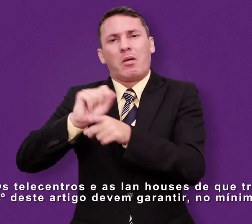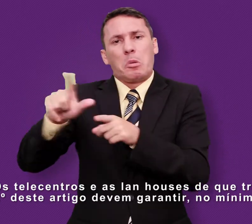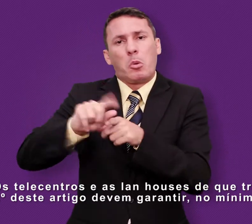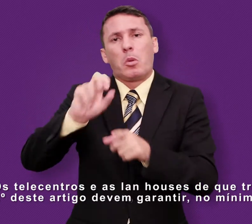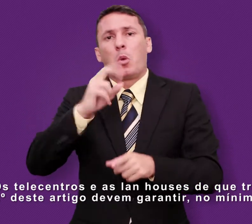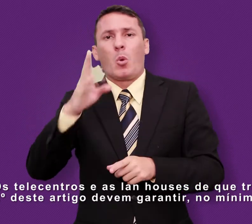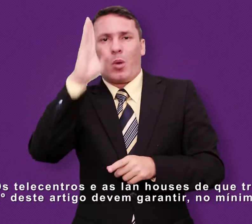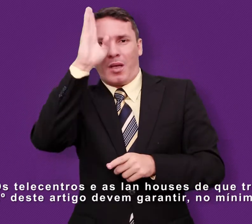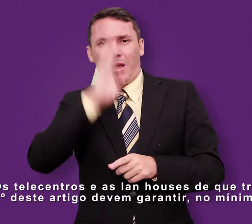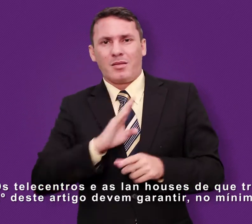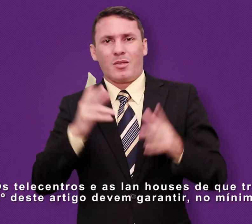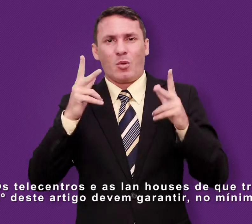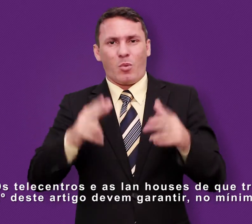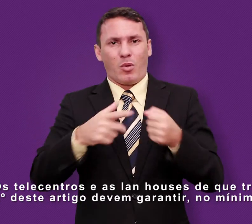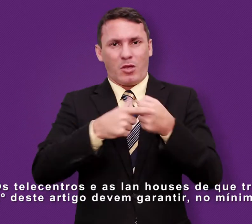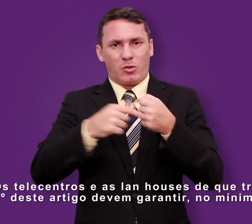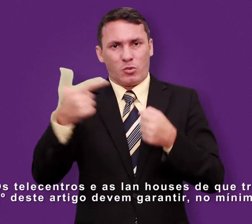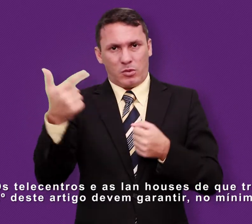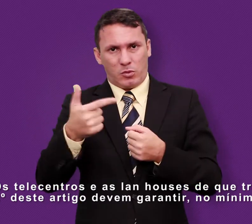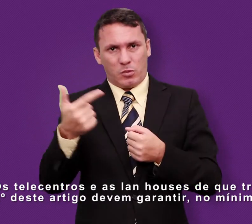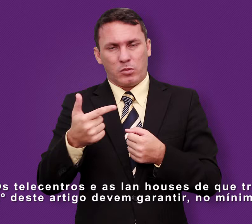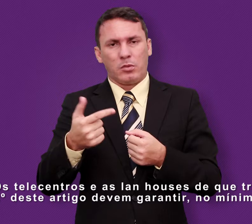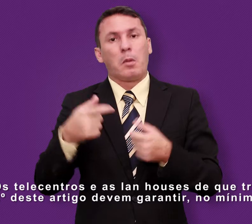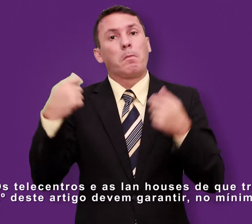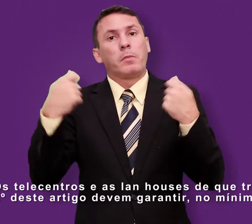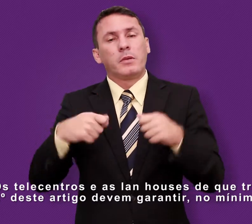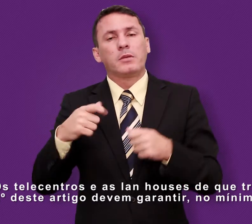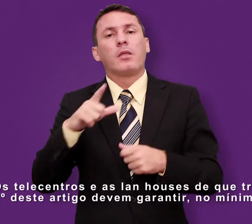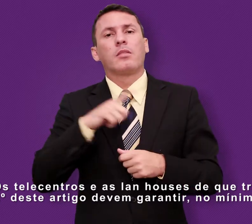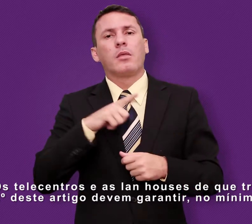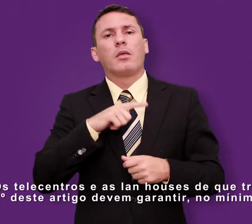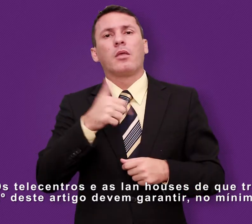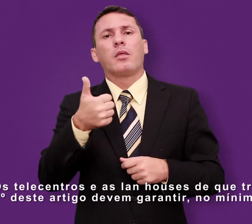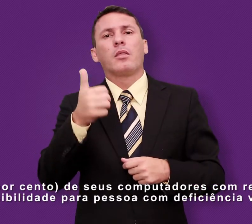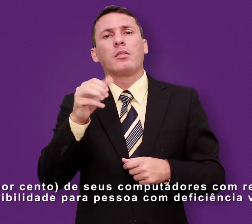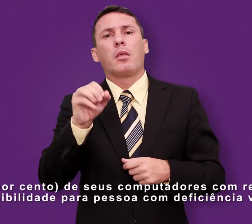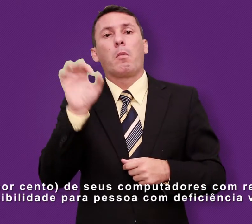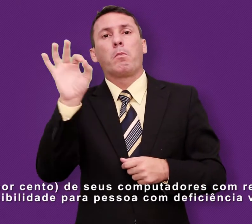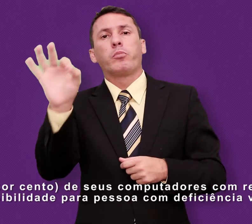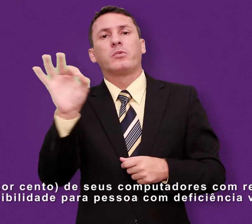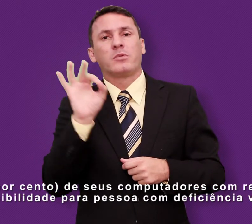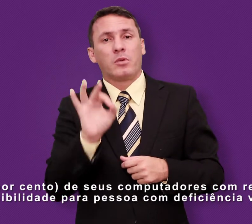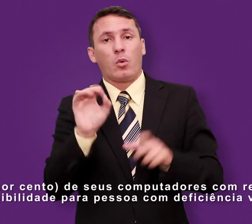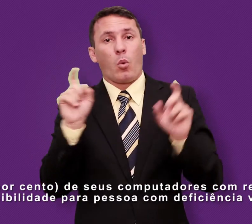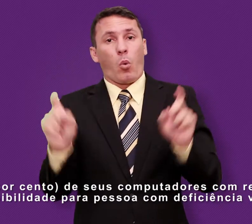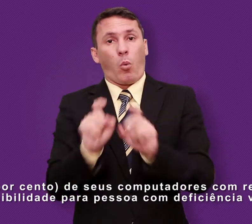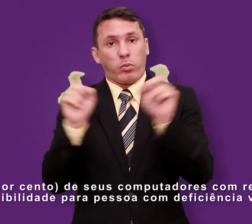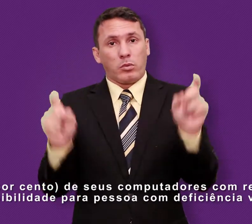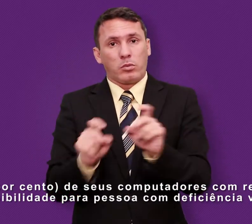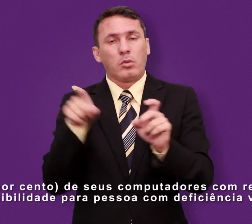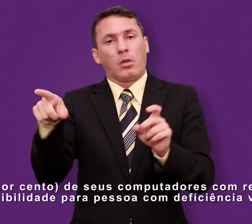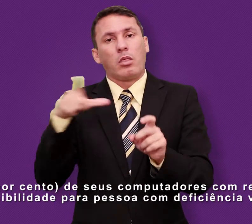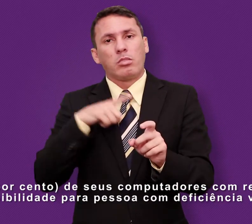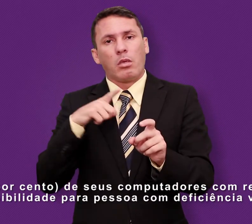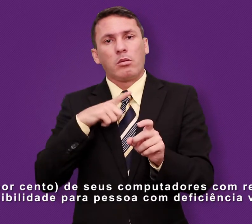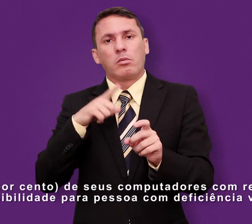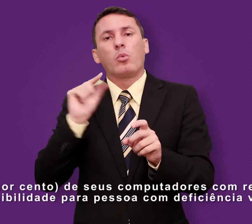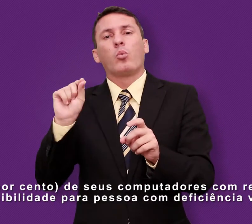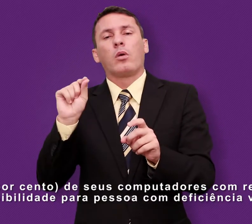trata o parágrafo 2º deste artigo devem garantir, no mínimo, 10% de seus computadores com